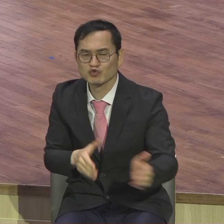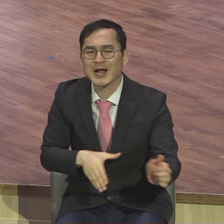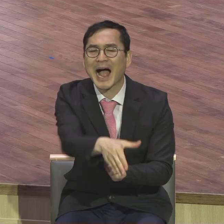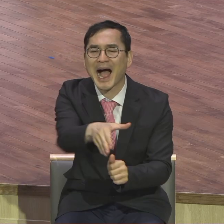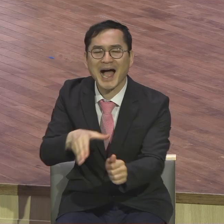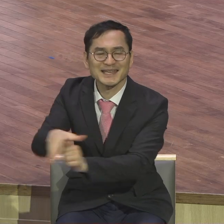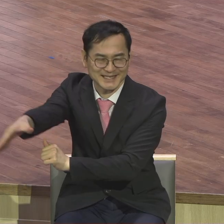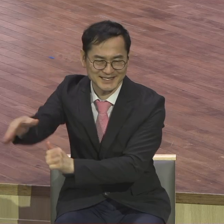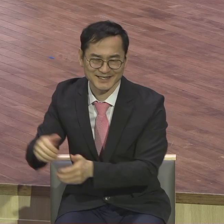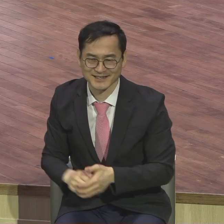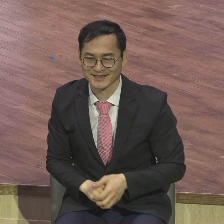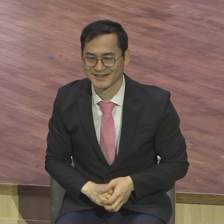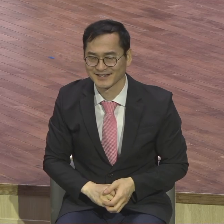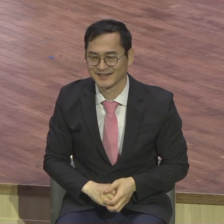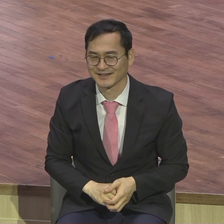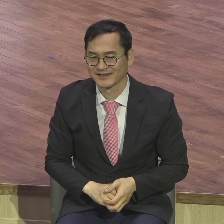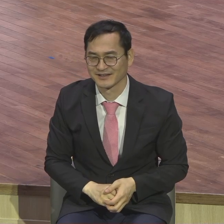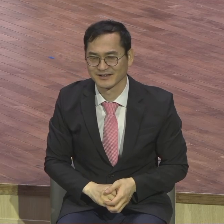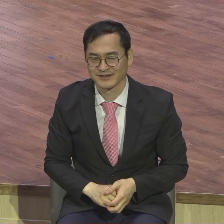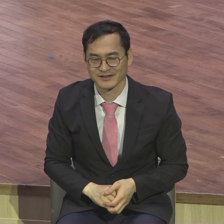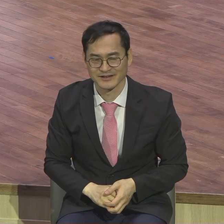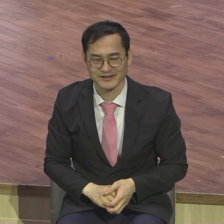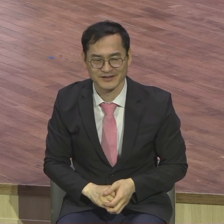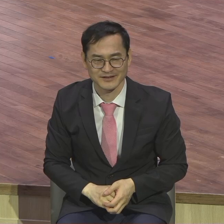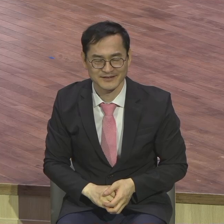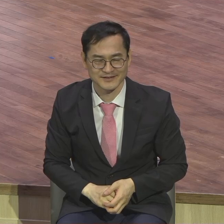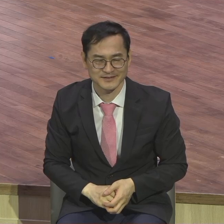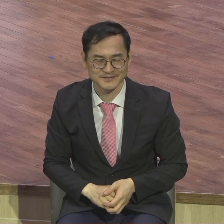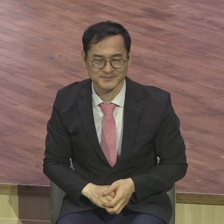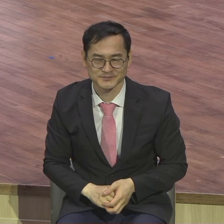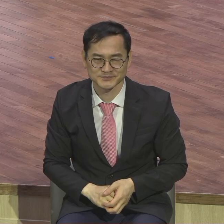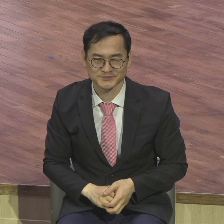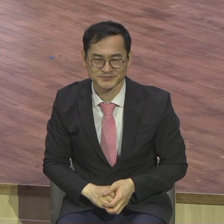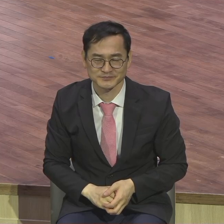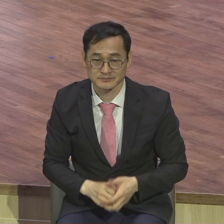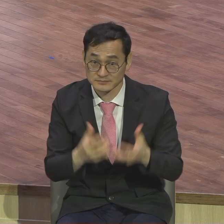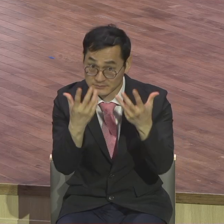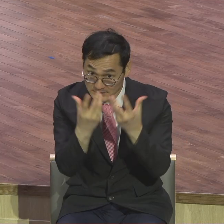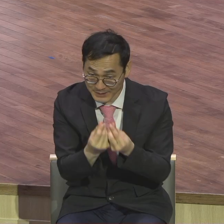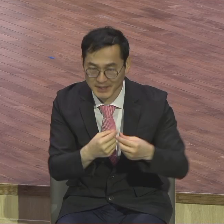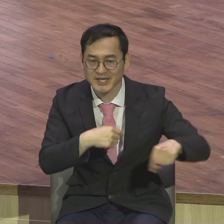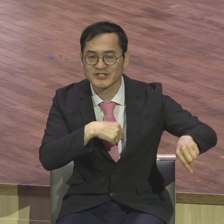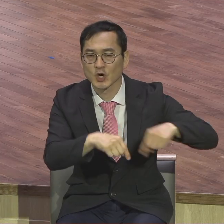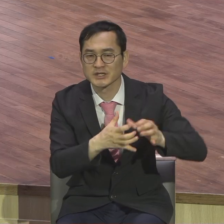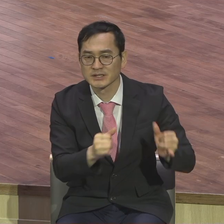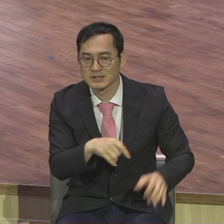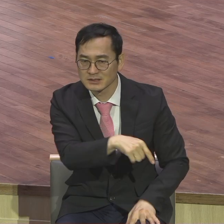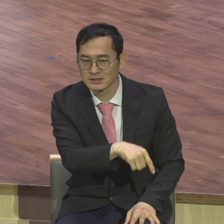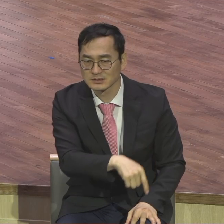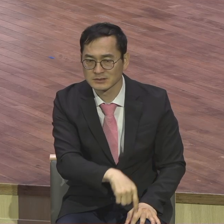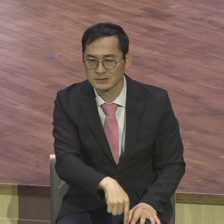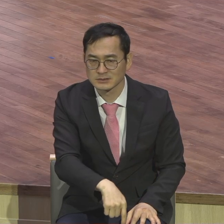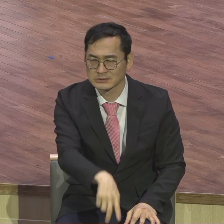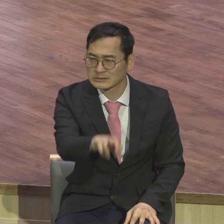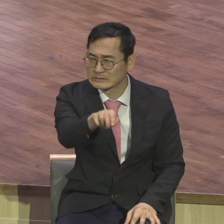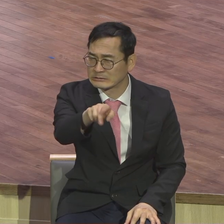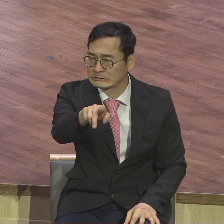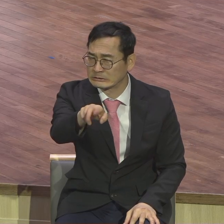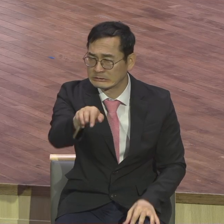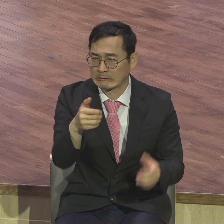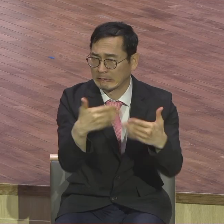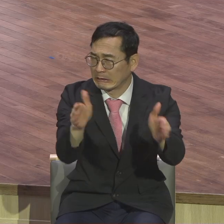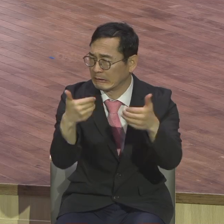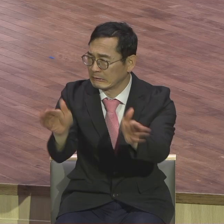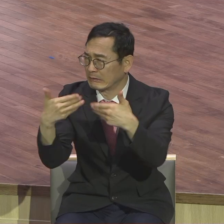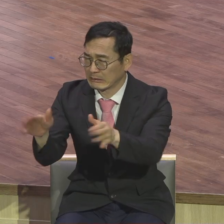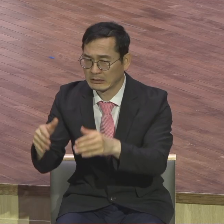의미에서 모두까기라는 말이 나와요. 특별히 정치권을 보세요. 모두까기 성향이 그야말로